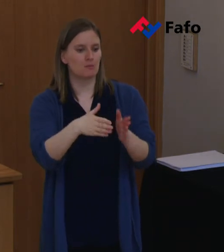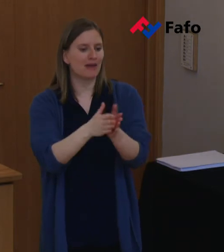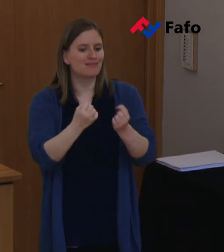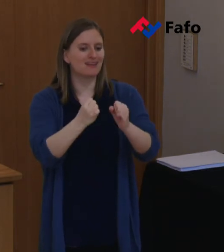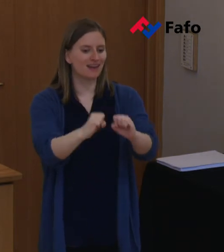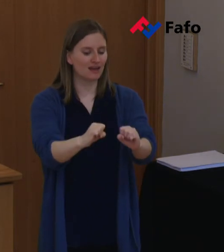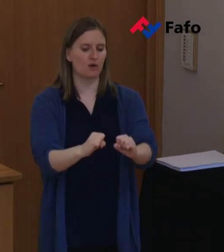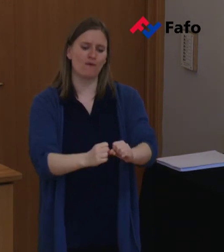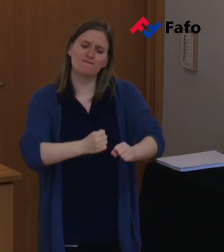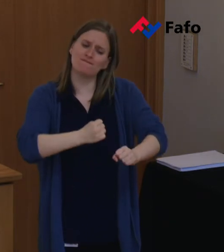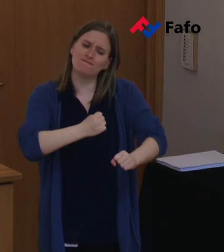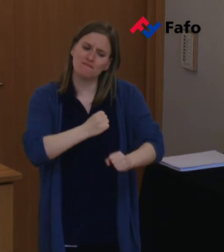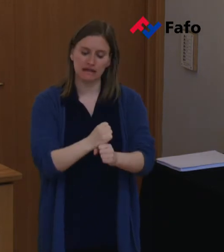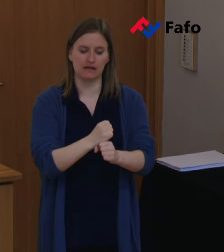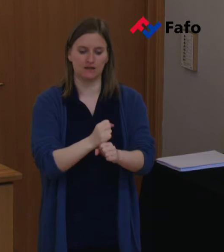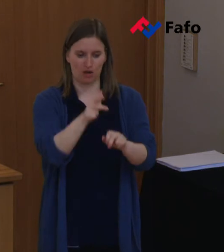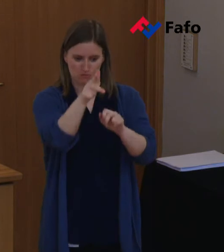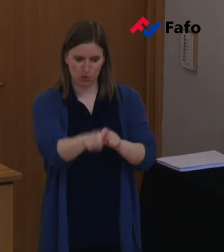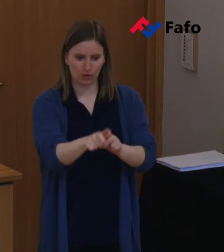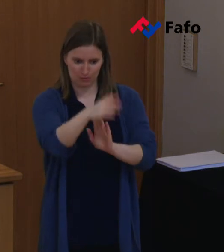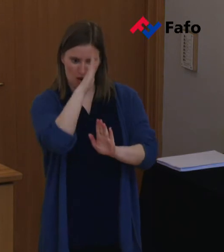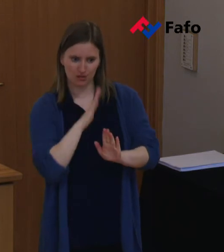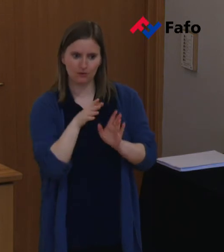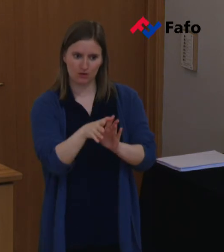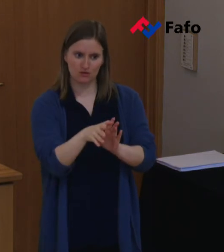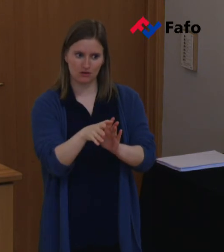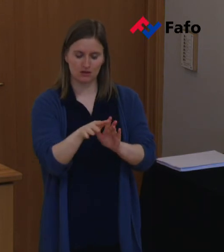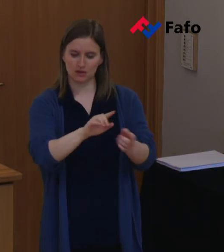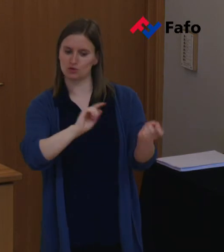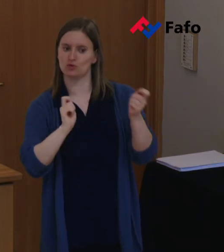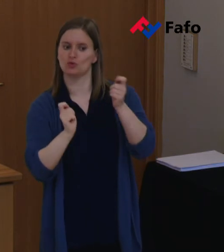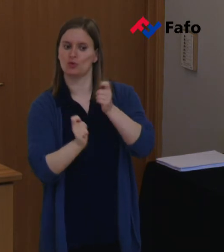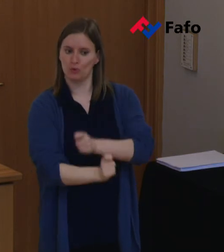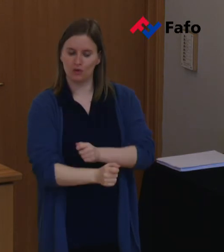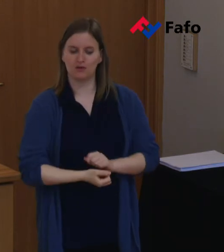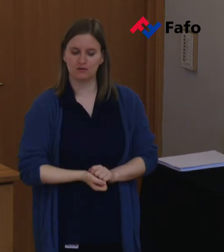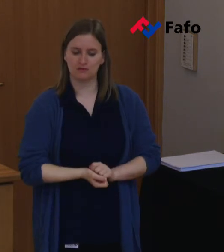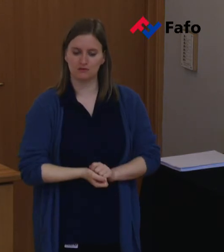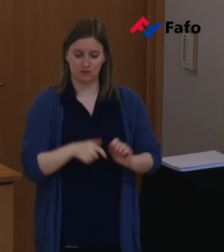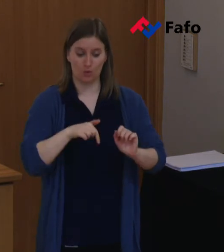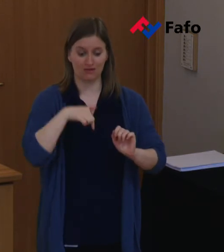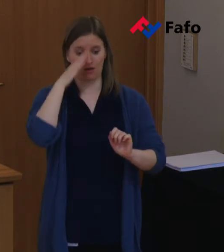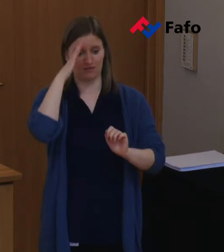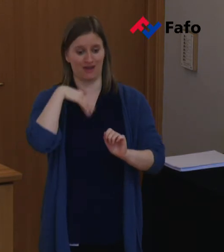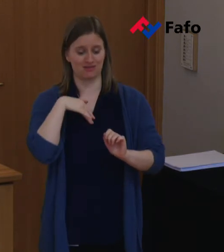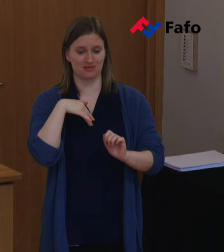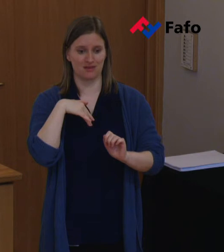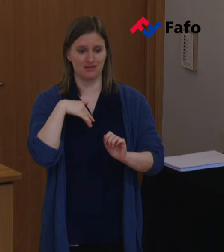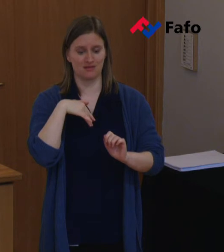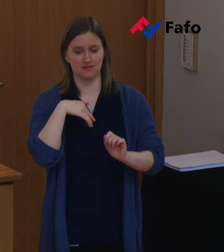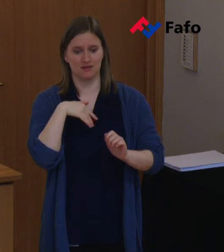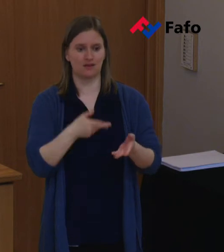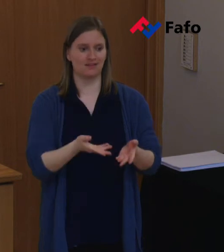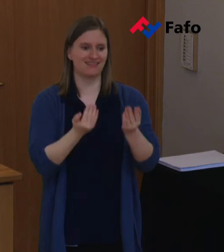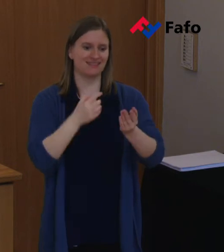brukermedvirkning, og virkelig ta brukeren på alvor, altså snu det. Vi vet jo i dag at det er lett i